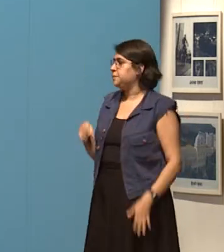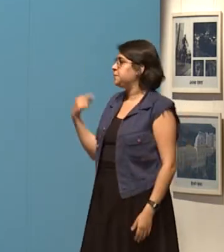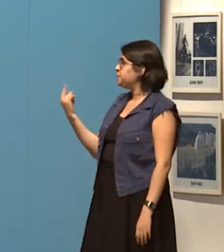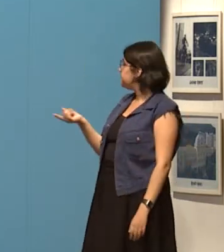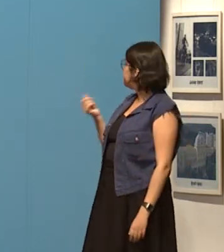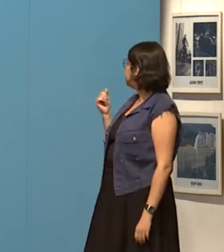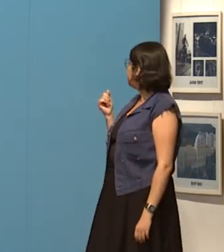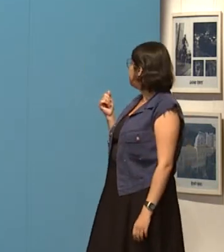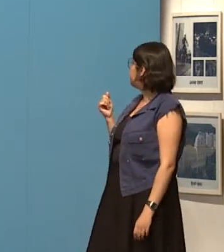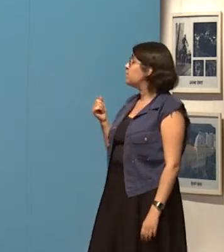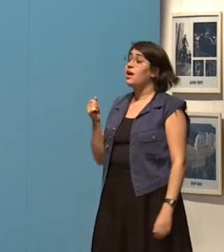Algumas curiosidades.